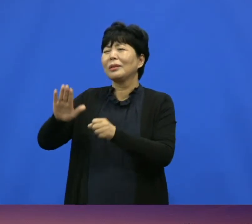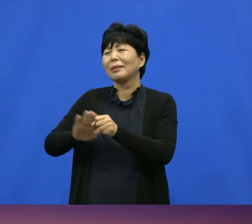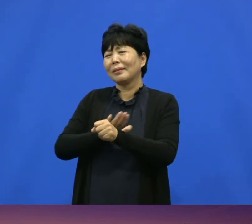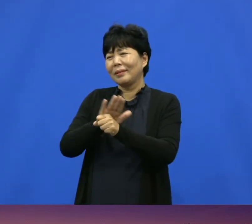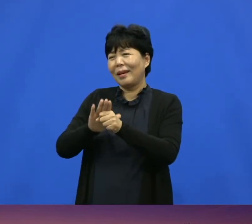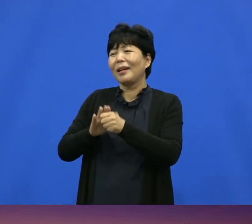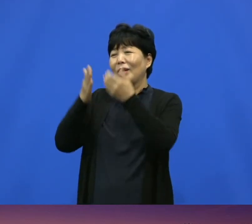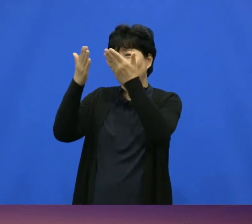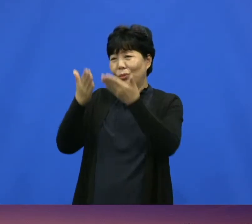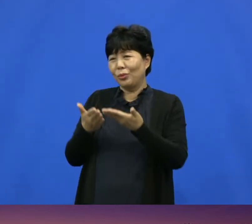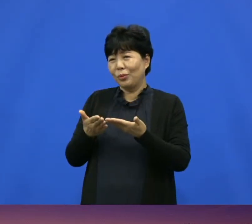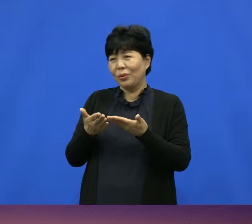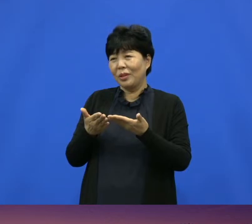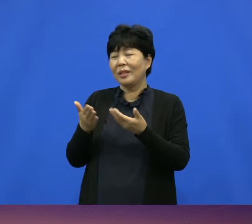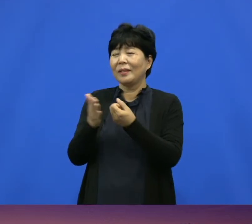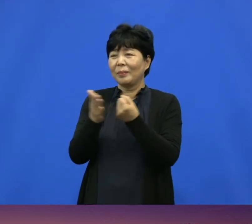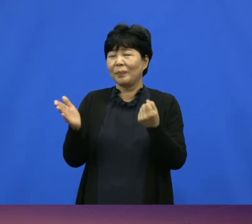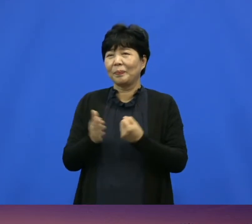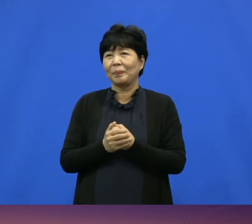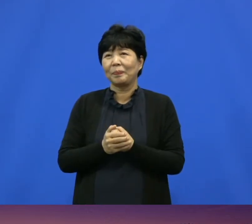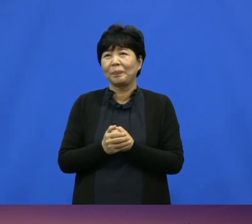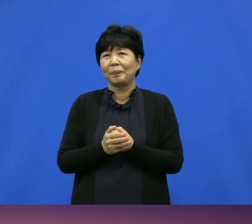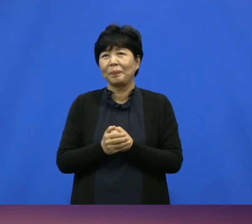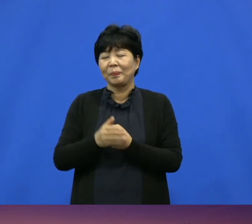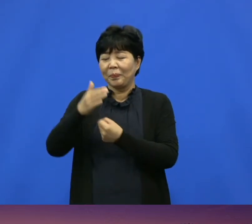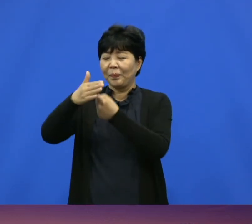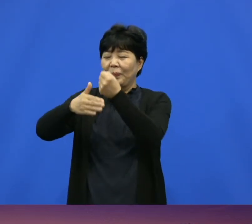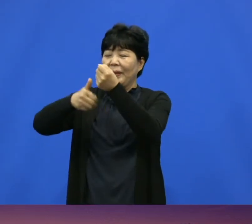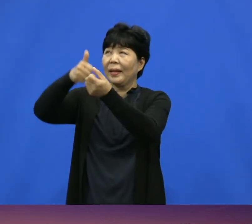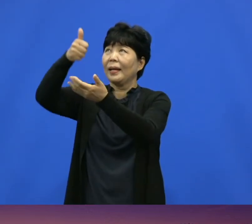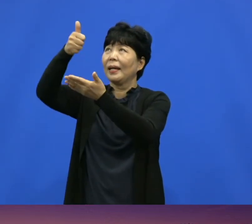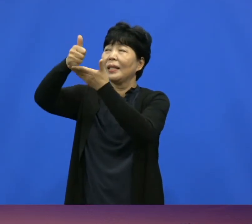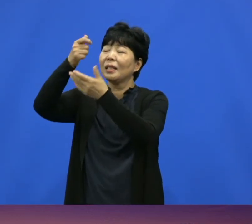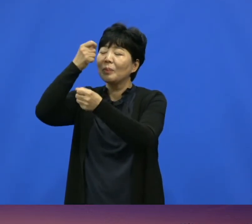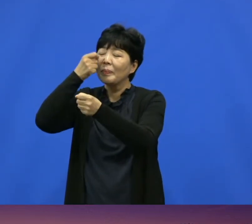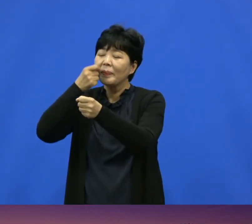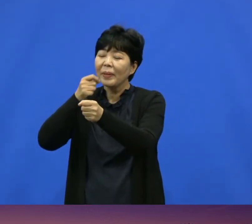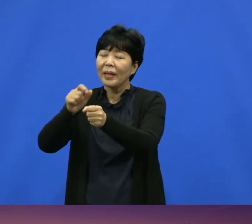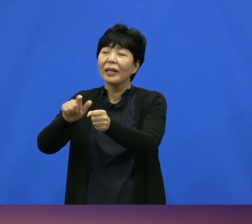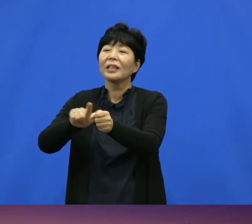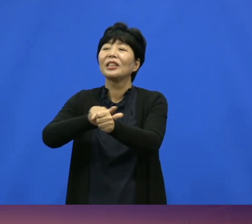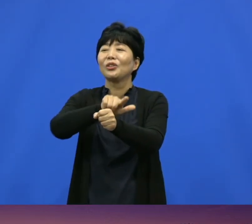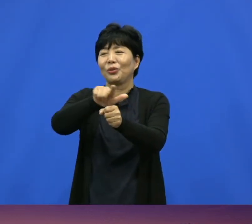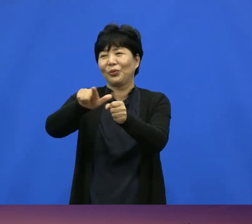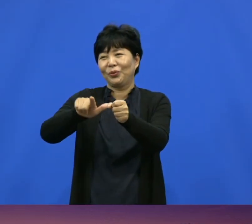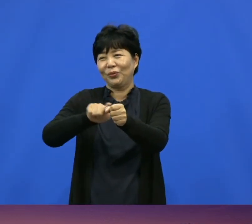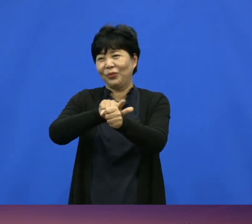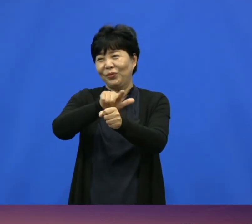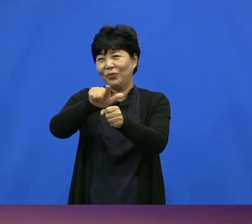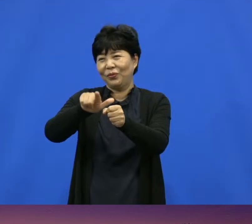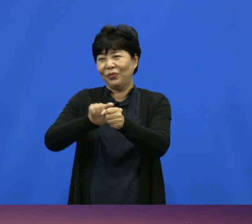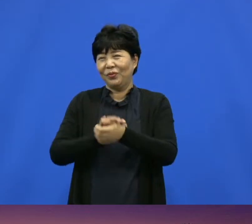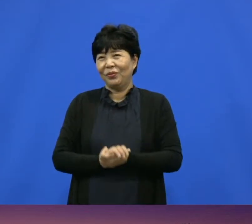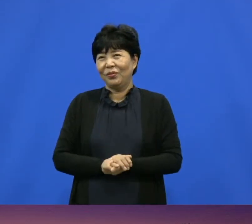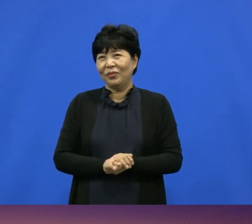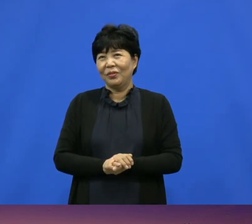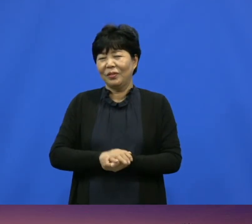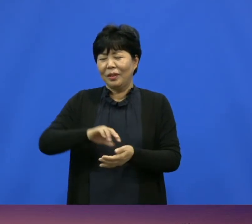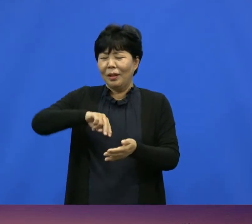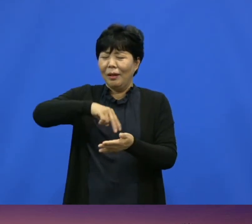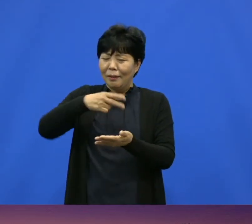왜 하나님이 우리를 받아주셔요? 그것은 하나님의 긍휼하심 때문이다. 우리가 1000만 번 넘어지고